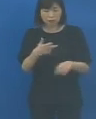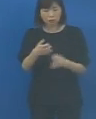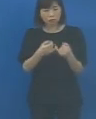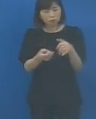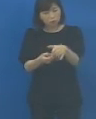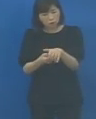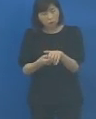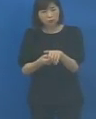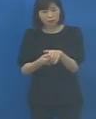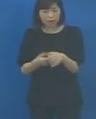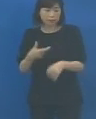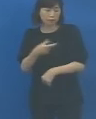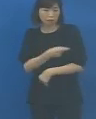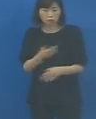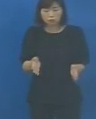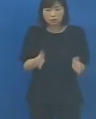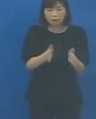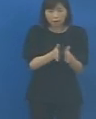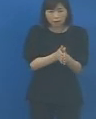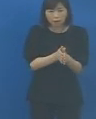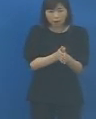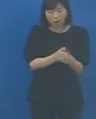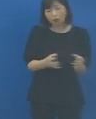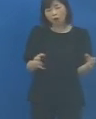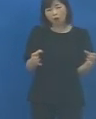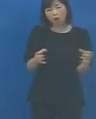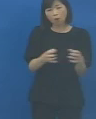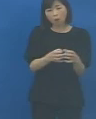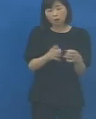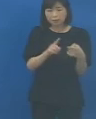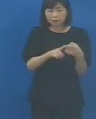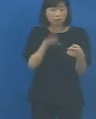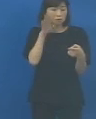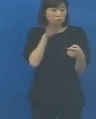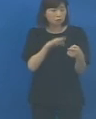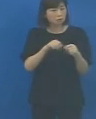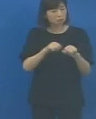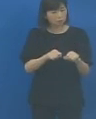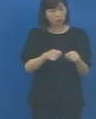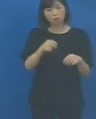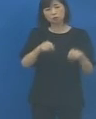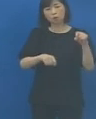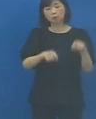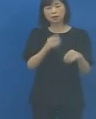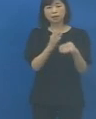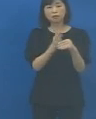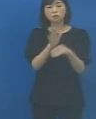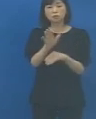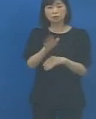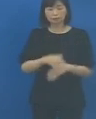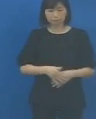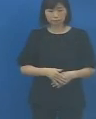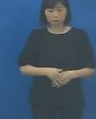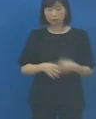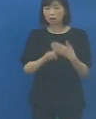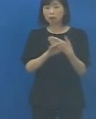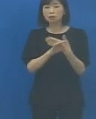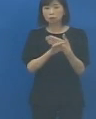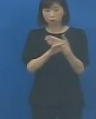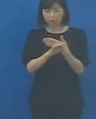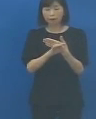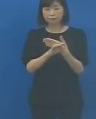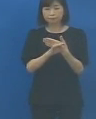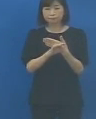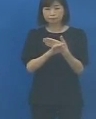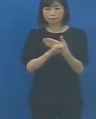て合理的にいけないだろうかと今調整をしていまして、例えばですね、ちょっと